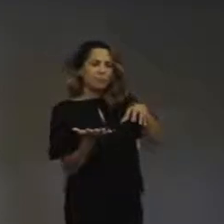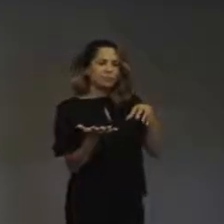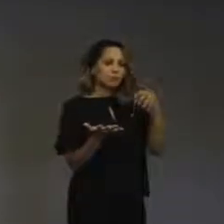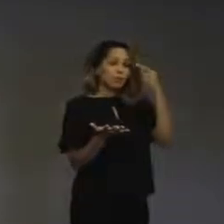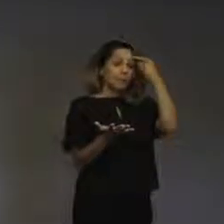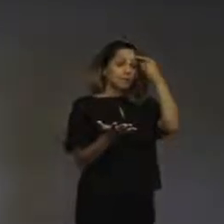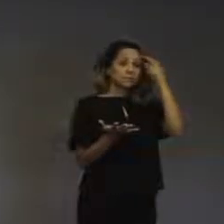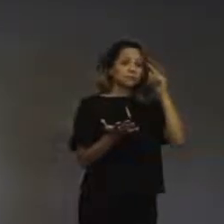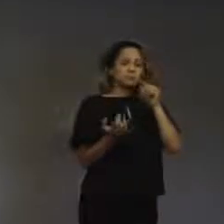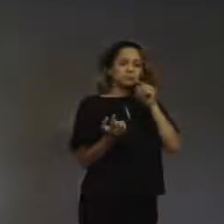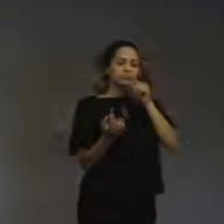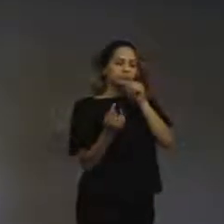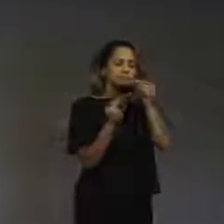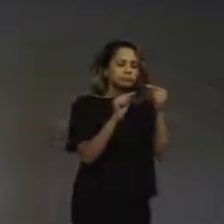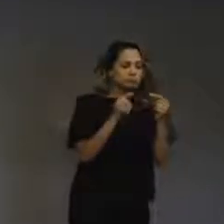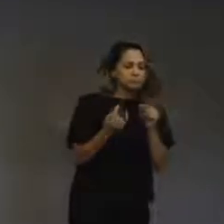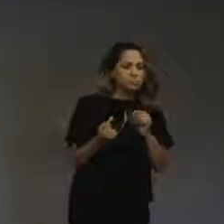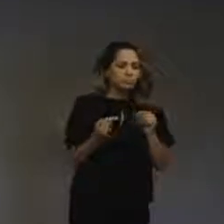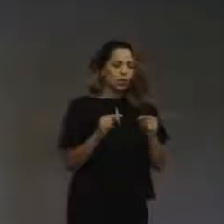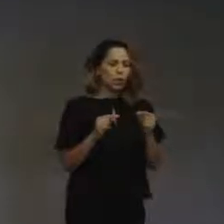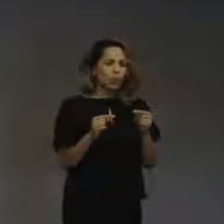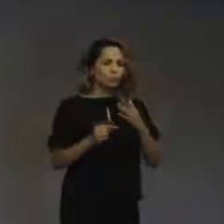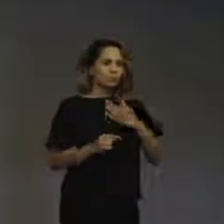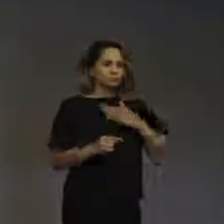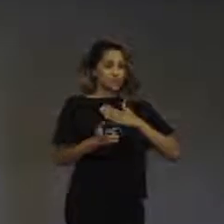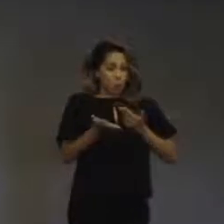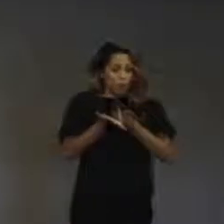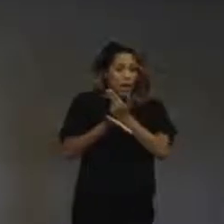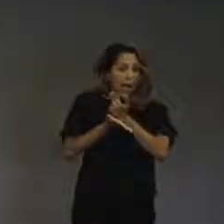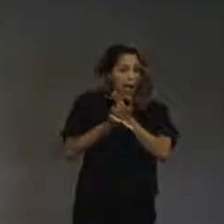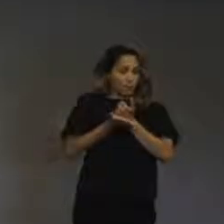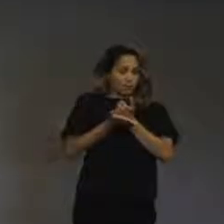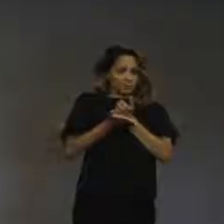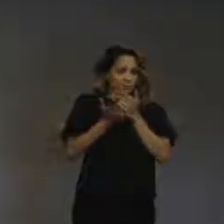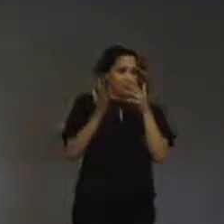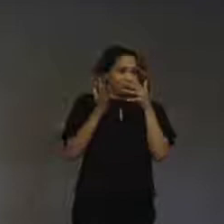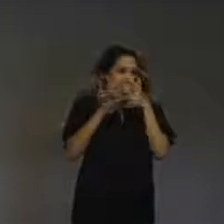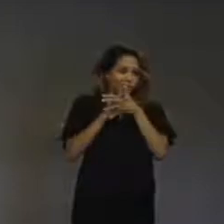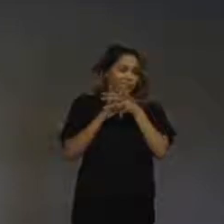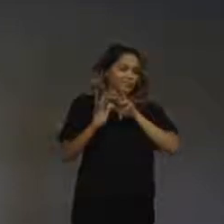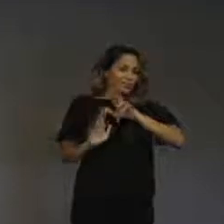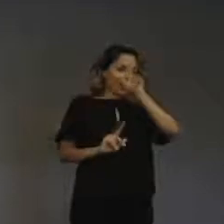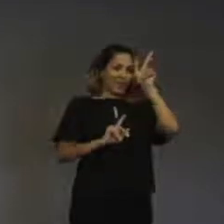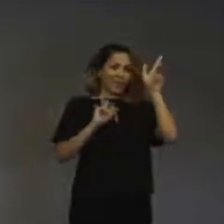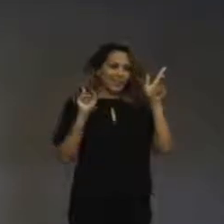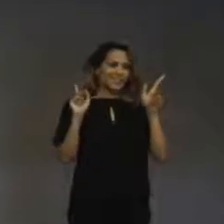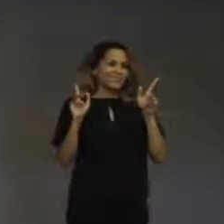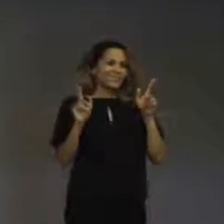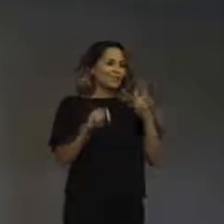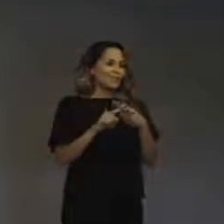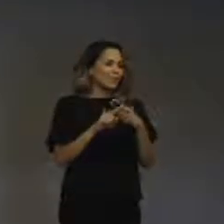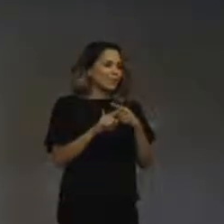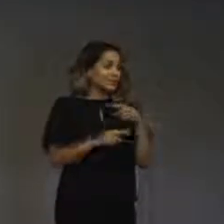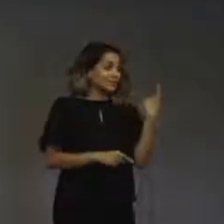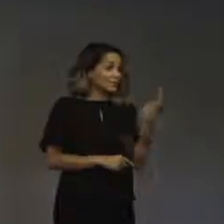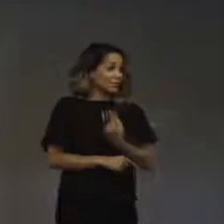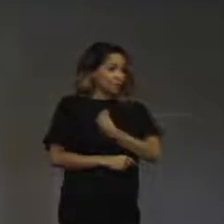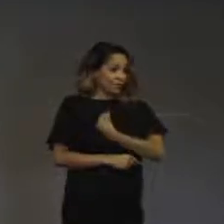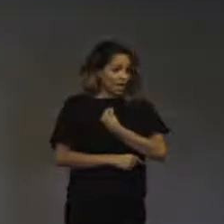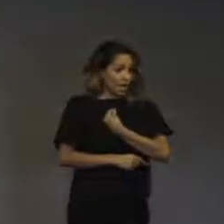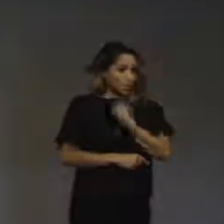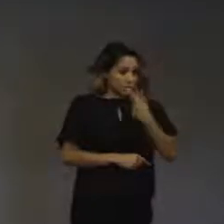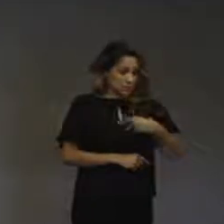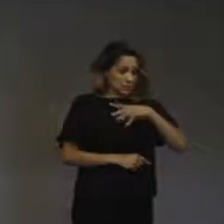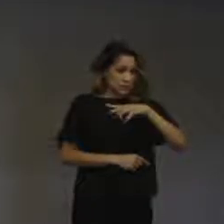da cidade, os nossos mapas mentais são completamente esquizofrênicos, né? Porque a gente não mora numa cidade, a gente mora, de fato, num arquipélago, né? A gente